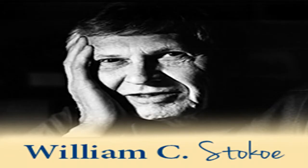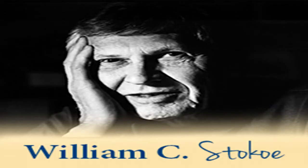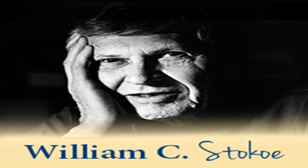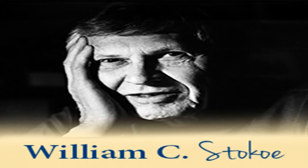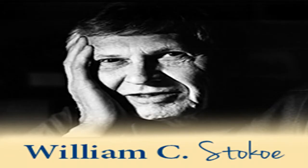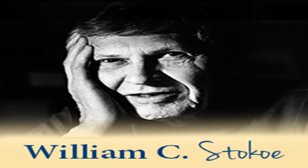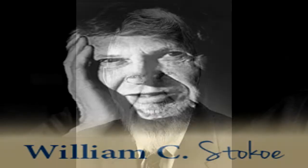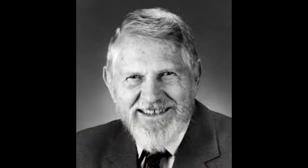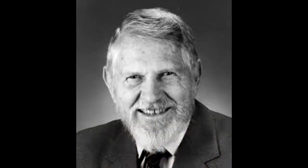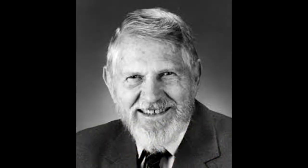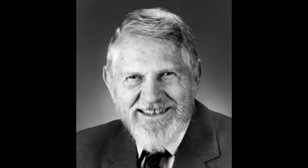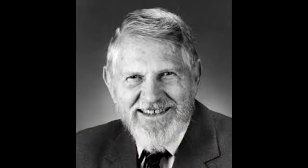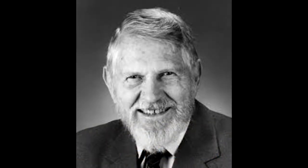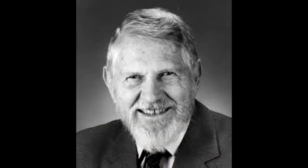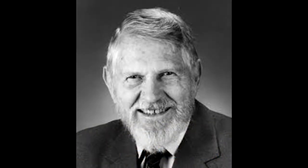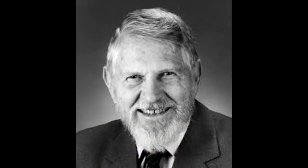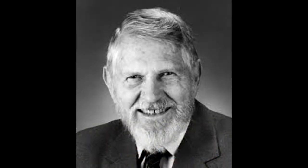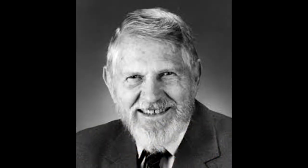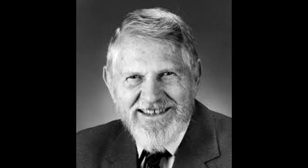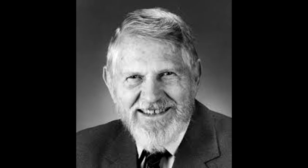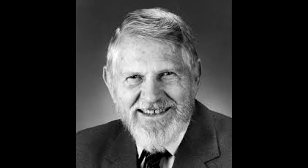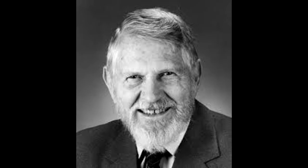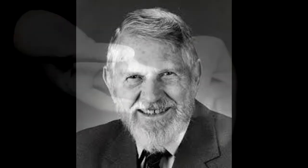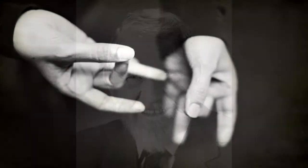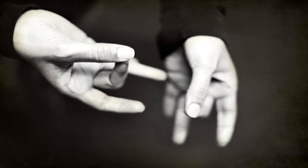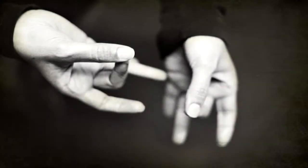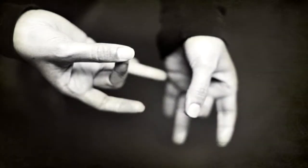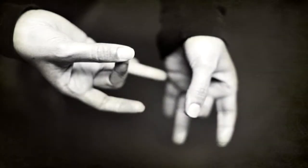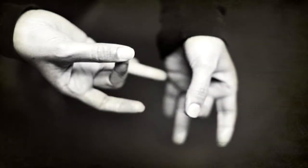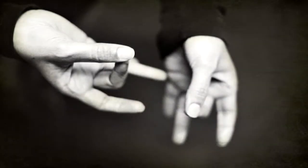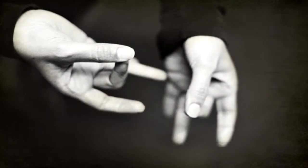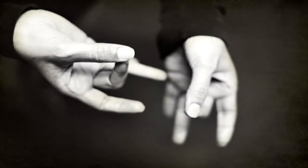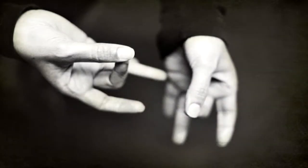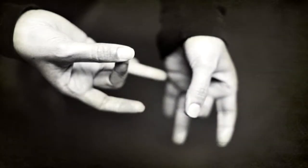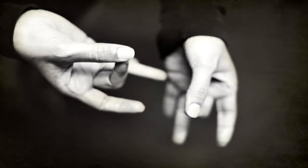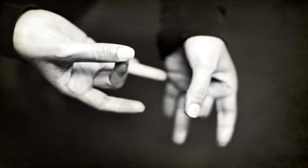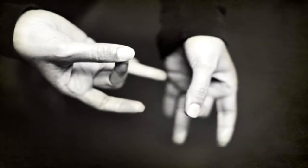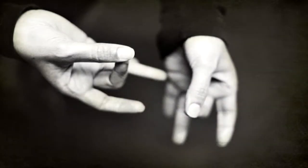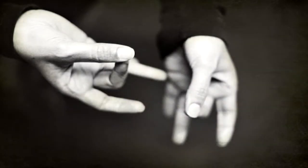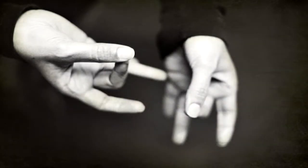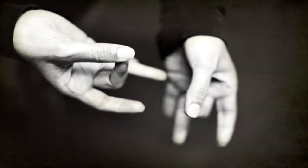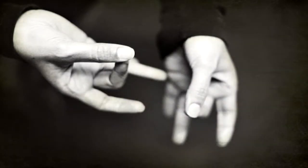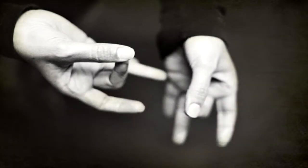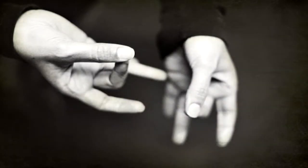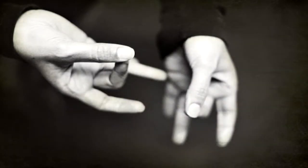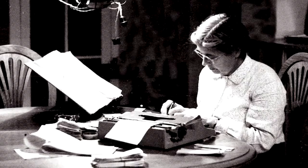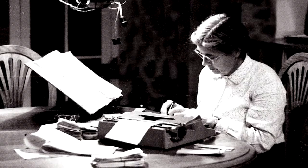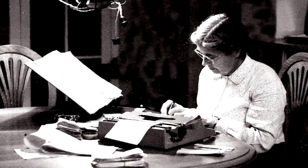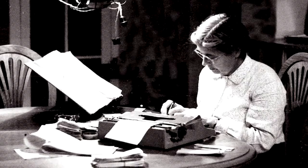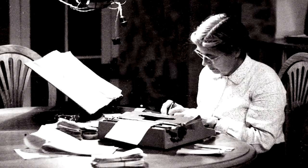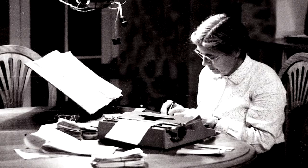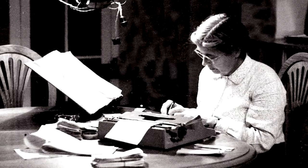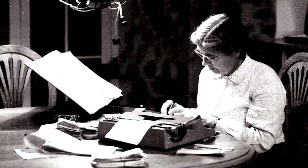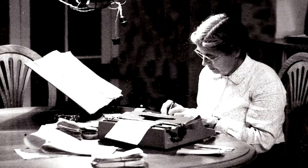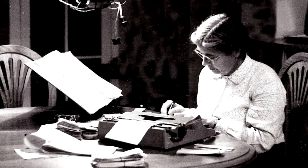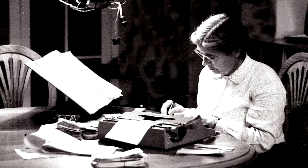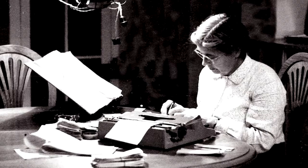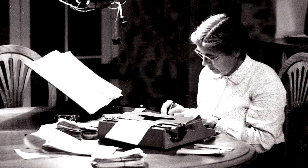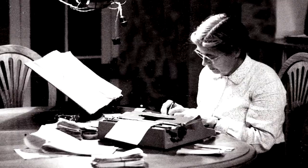fue el primero que analizó la estructura interna de los signos y estudió su composición, de modo similar a cómo los lingüistas analizan